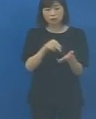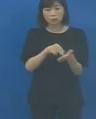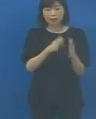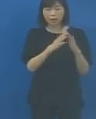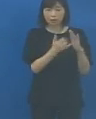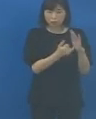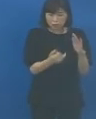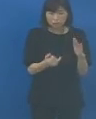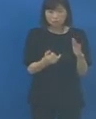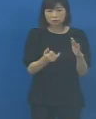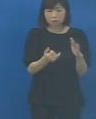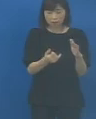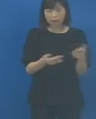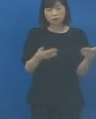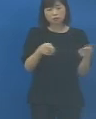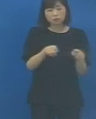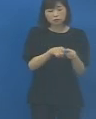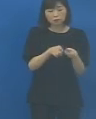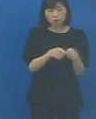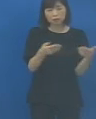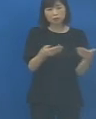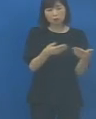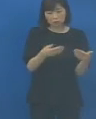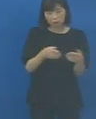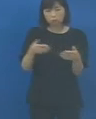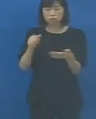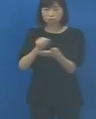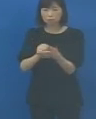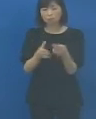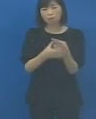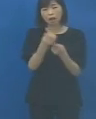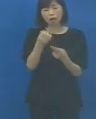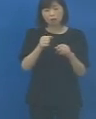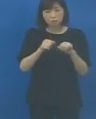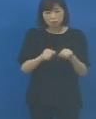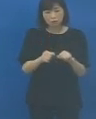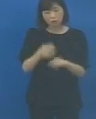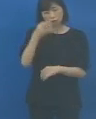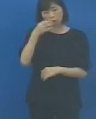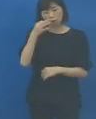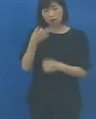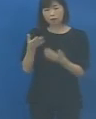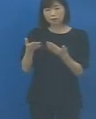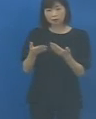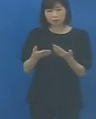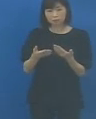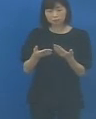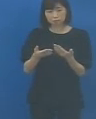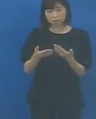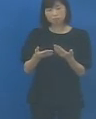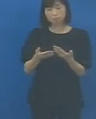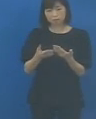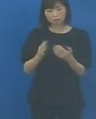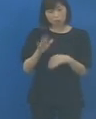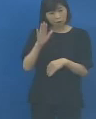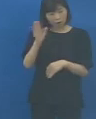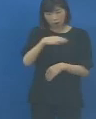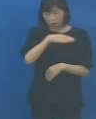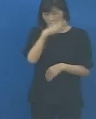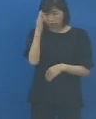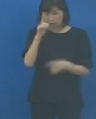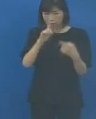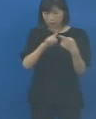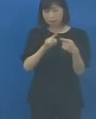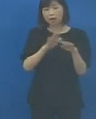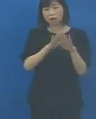ということを評価をしていただきましてですね、まだこれからこれを本格化させようということでありますが、まあ、